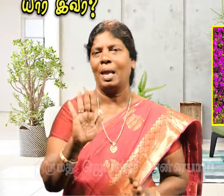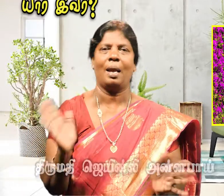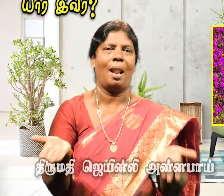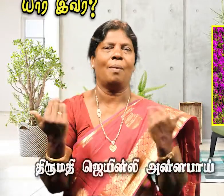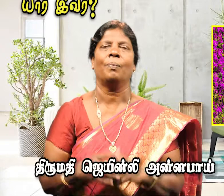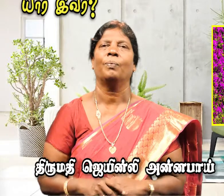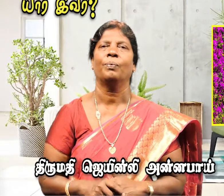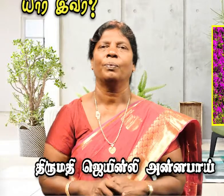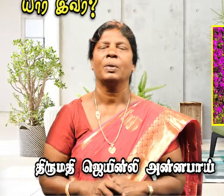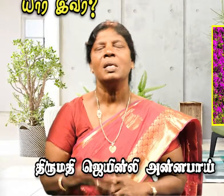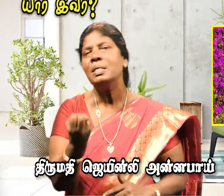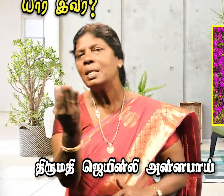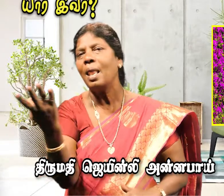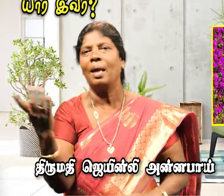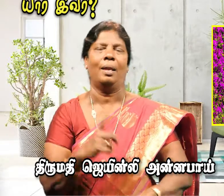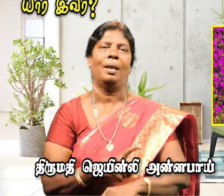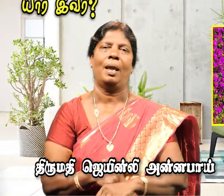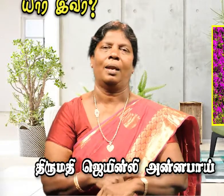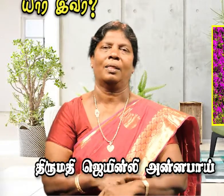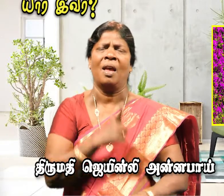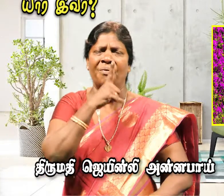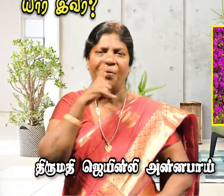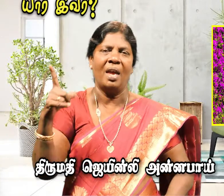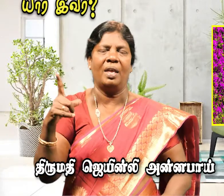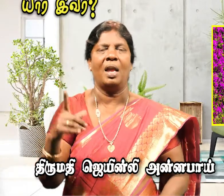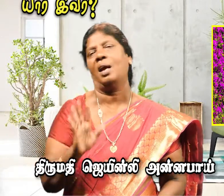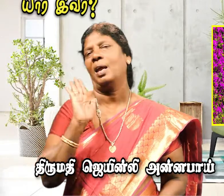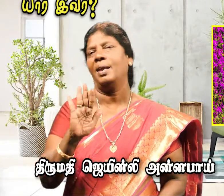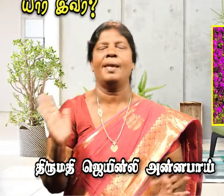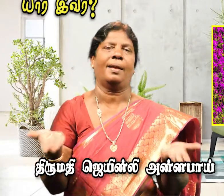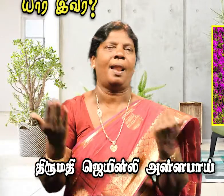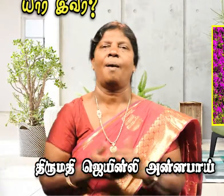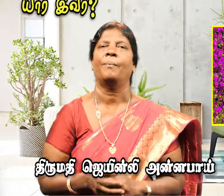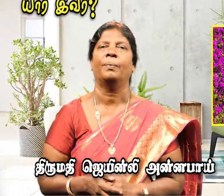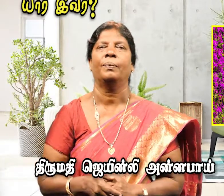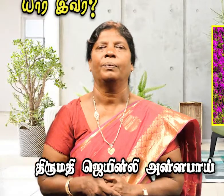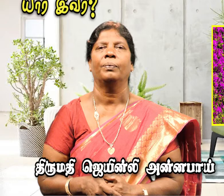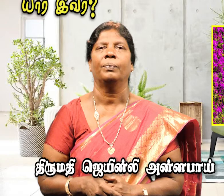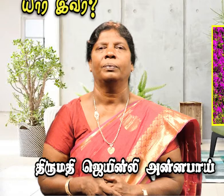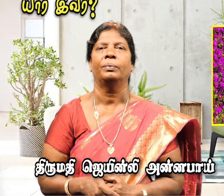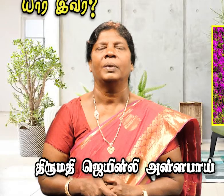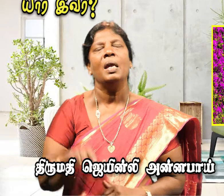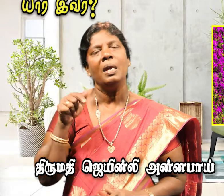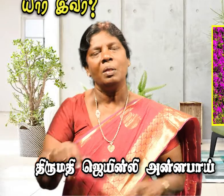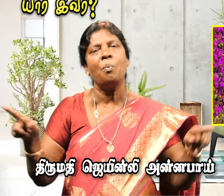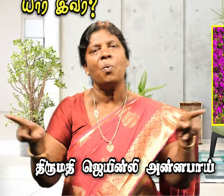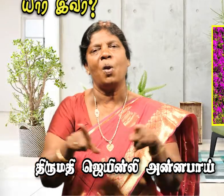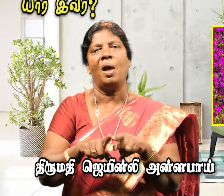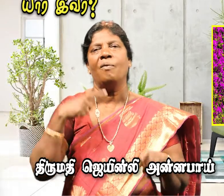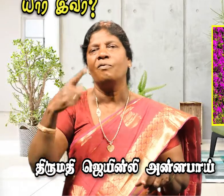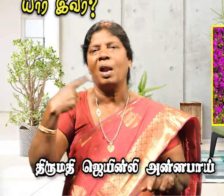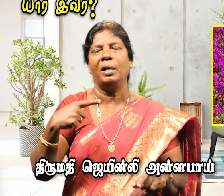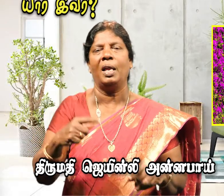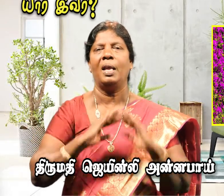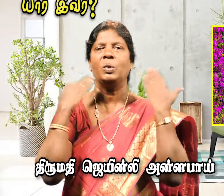மகிழ்ச்சிக்குரிய பாதிப்புகளை அது கொடுக்கலாம், சில நேரத்தில் அது வேதனையின் பாதிப்புகளை நமக்கு கொடுக்கிறது.